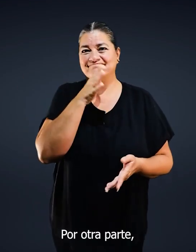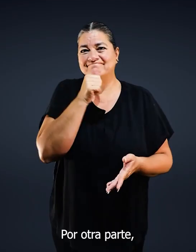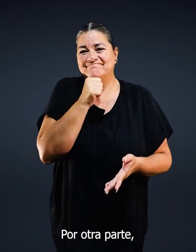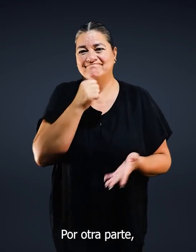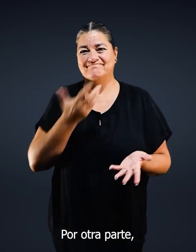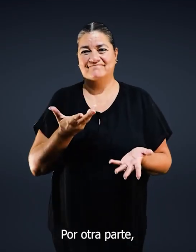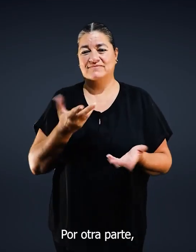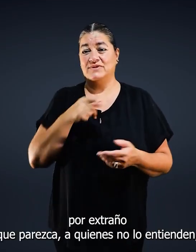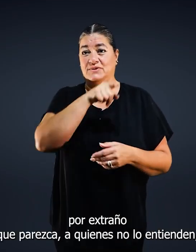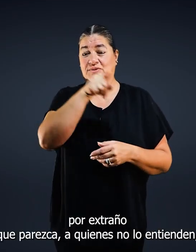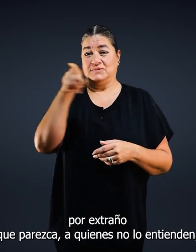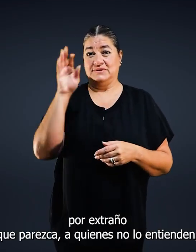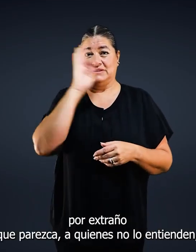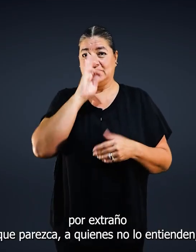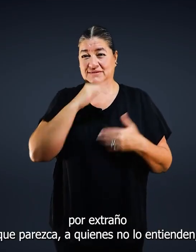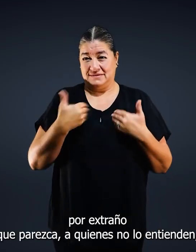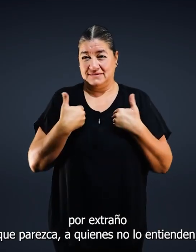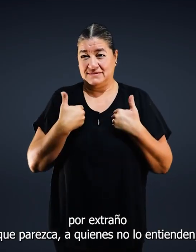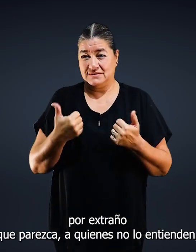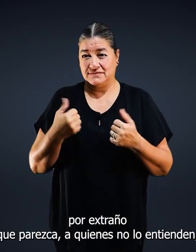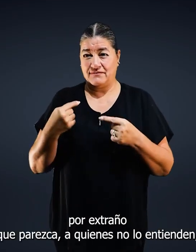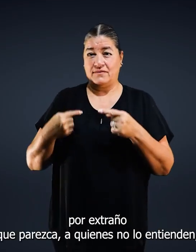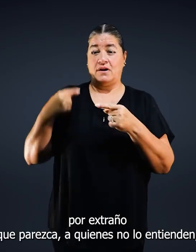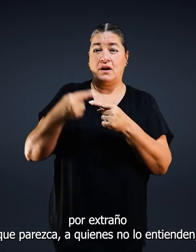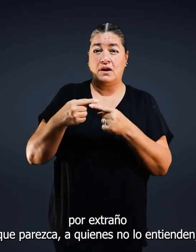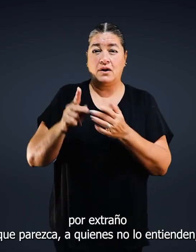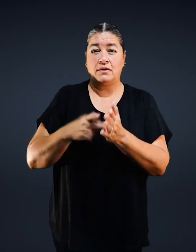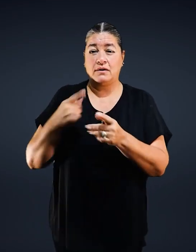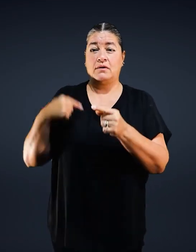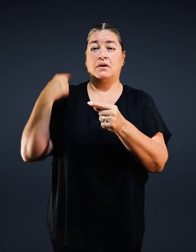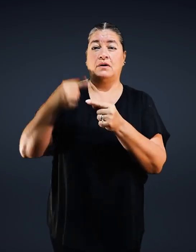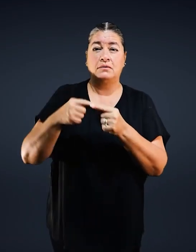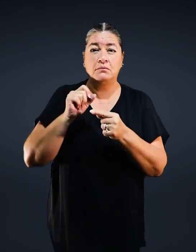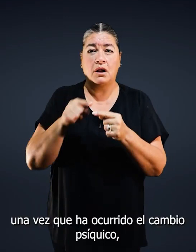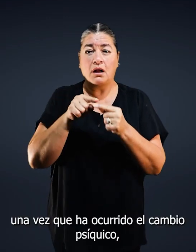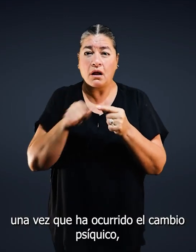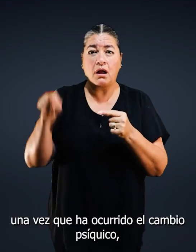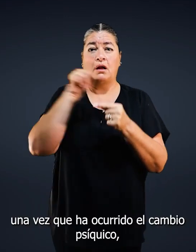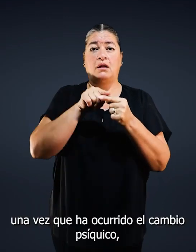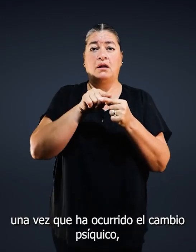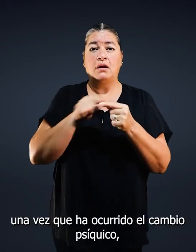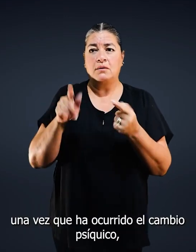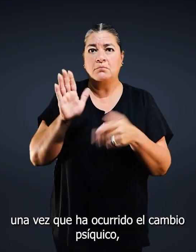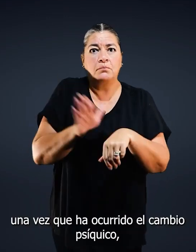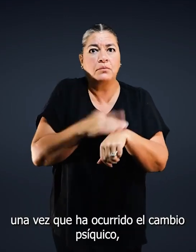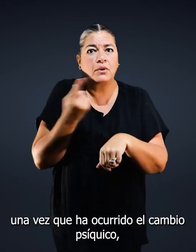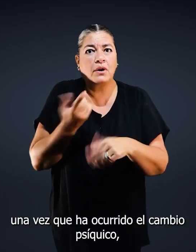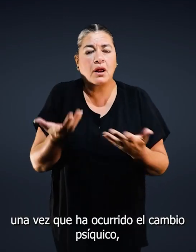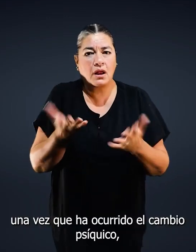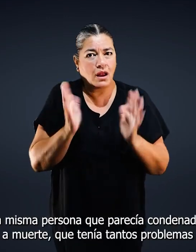Por otra parte, por extraño que parezca a quienes no lo entienden, una vez que ha ocurrido el cambio psíquico, la